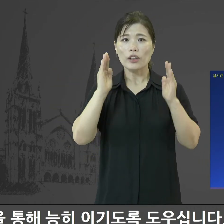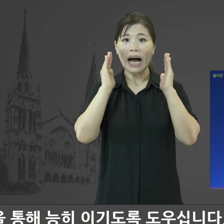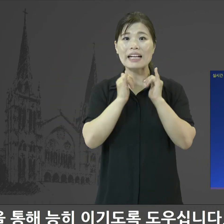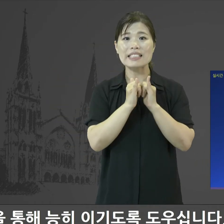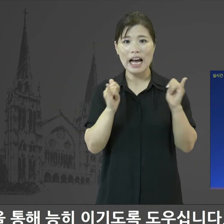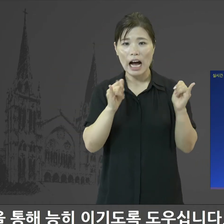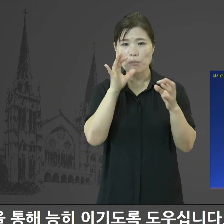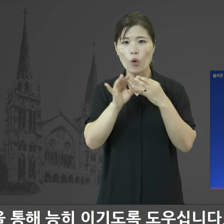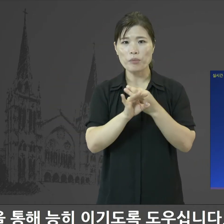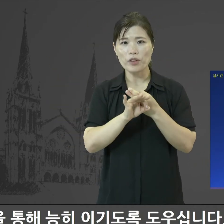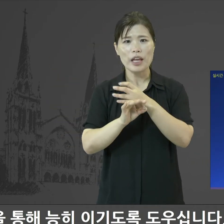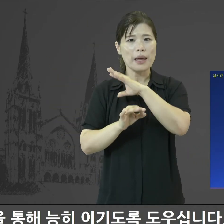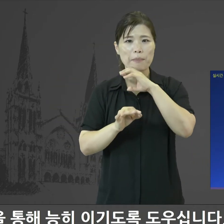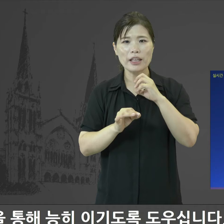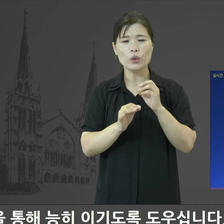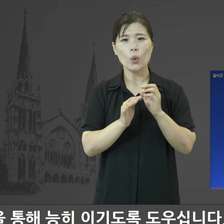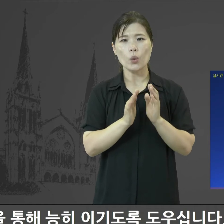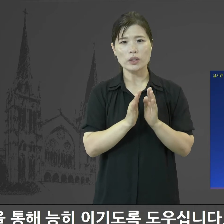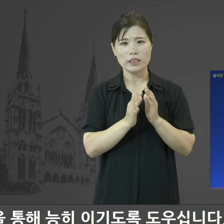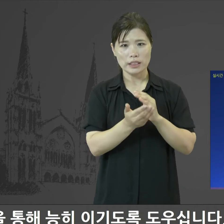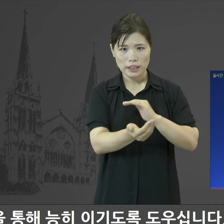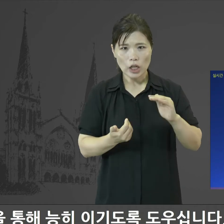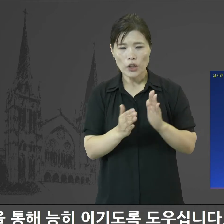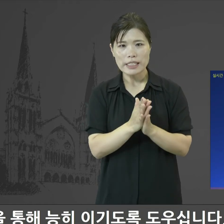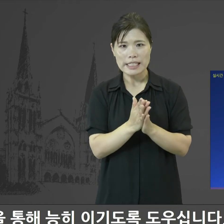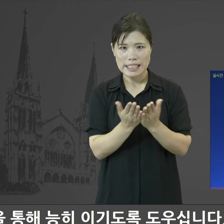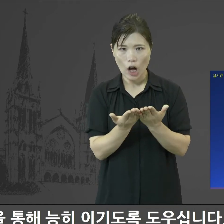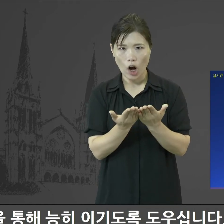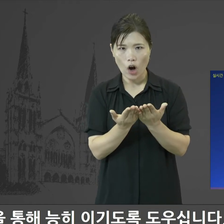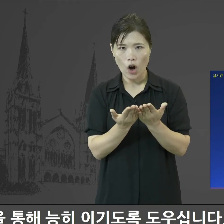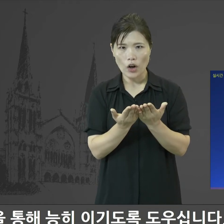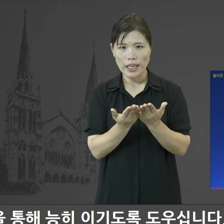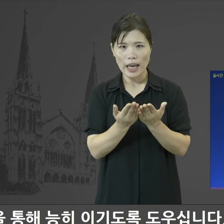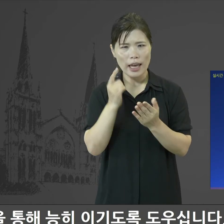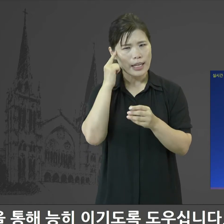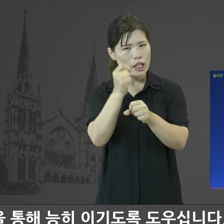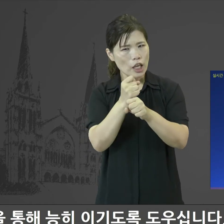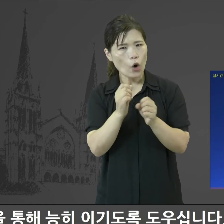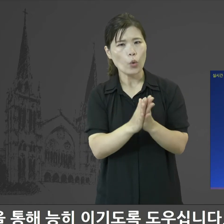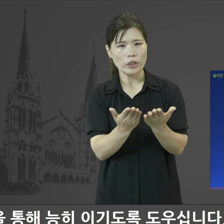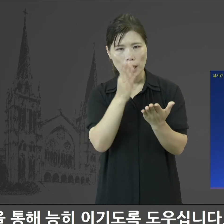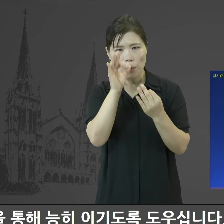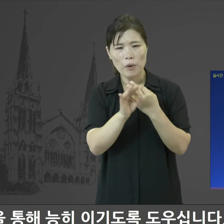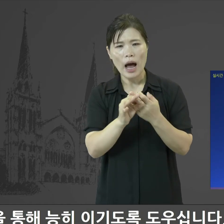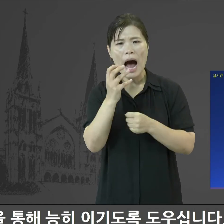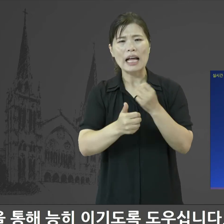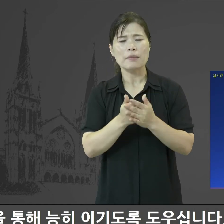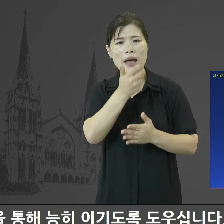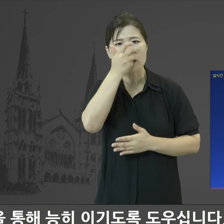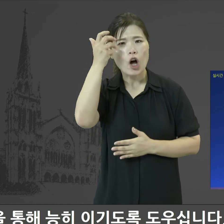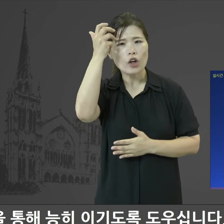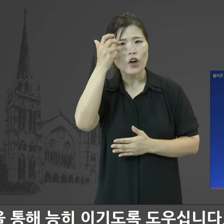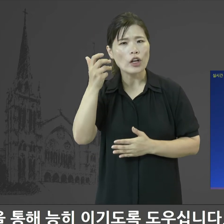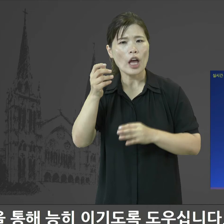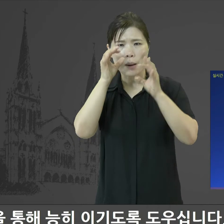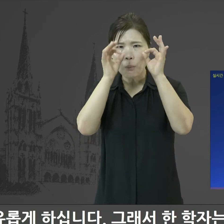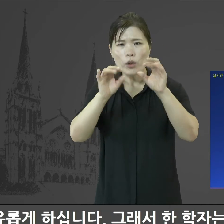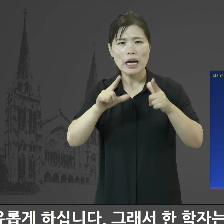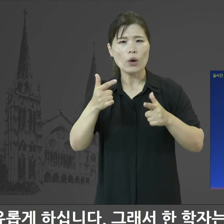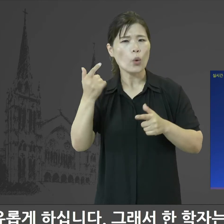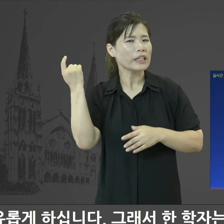그의 베드로전서 주석에서 그것을 이렇게 표현합니다. 하나님의 성령의 보이지 않고 들리지 않는